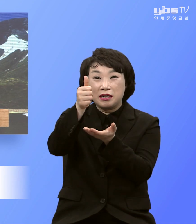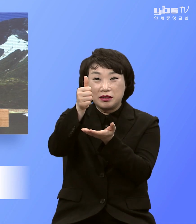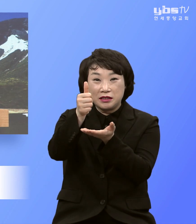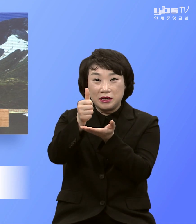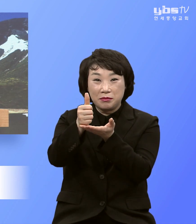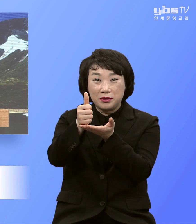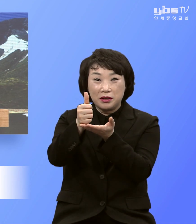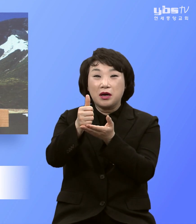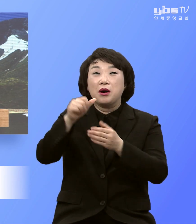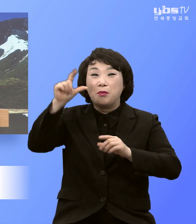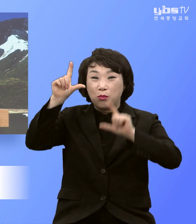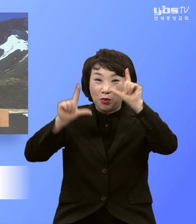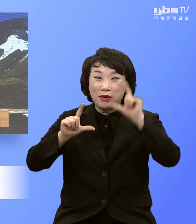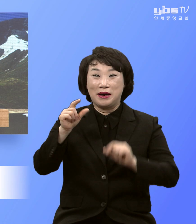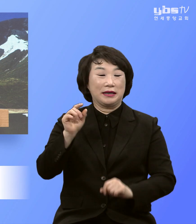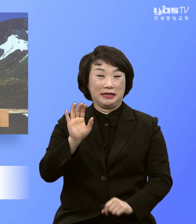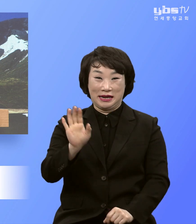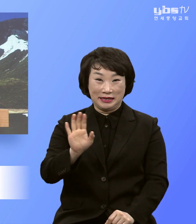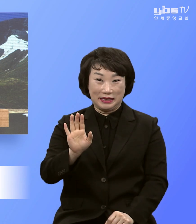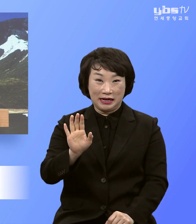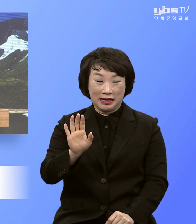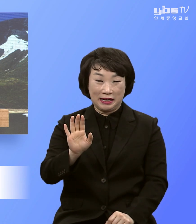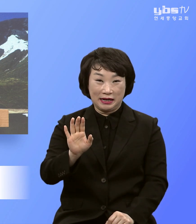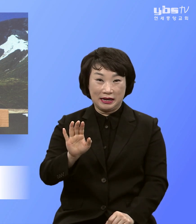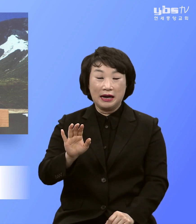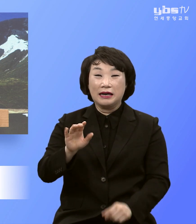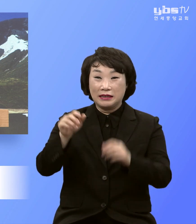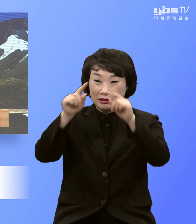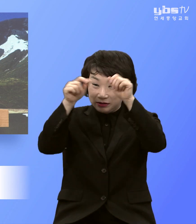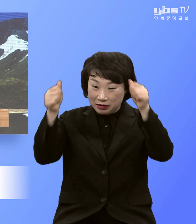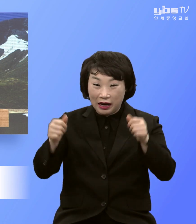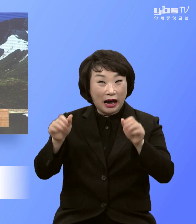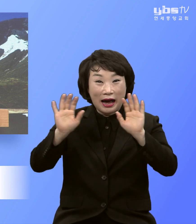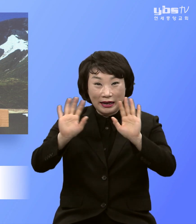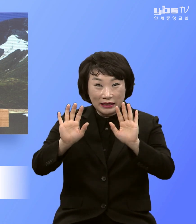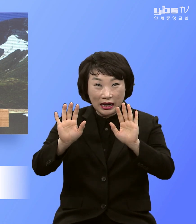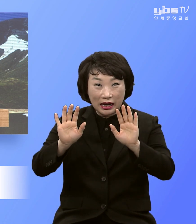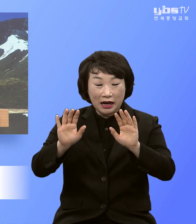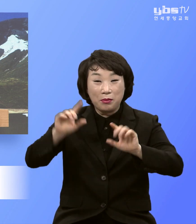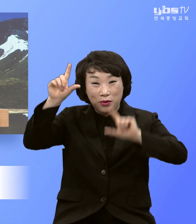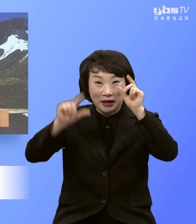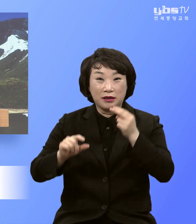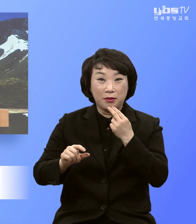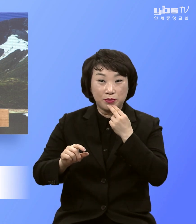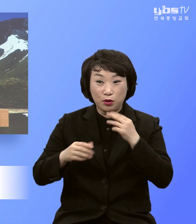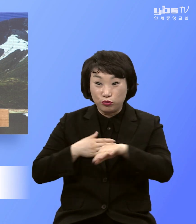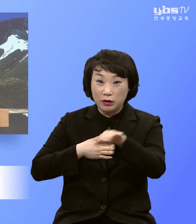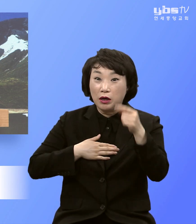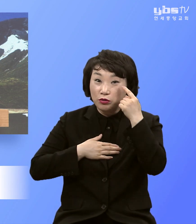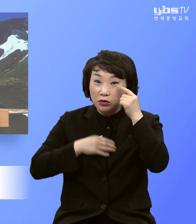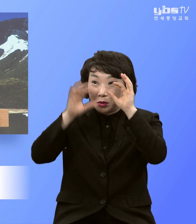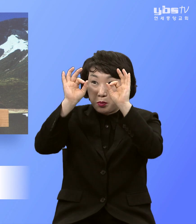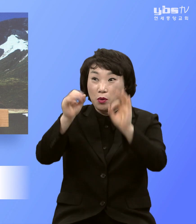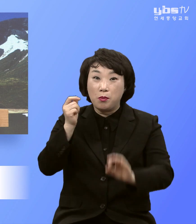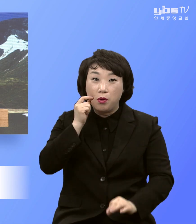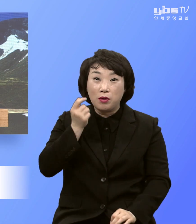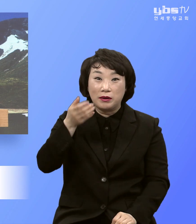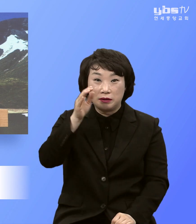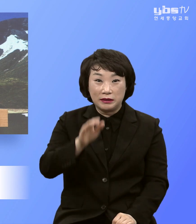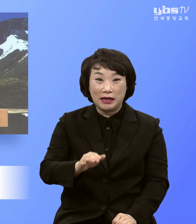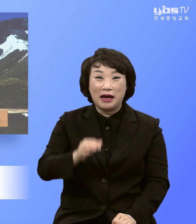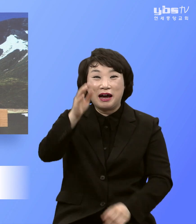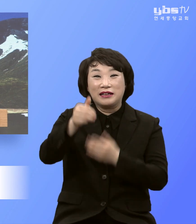형상이 아니시기 때문에 우리가 육안으로 볼 수 없으나 그는 어디나